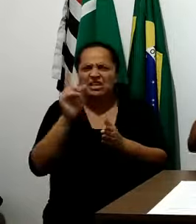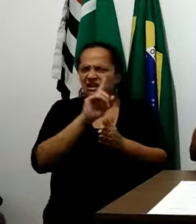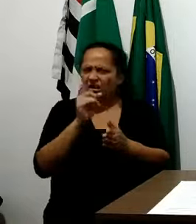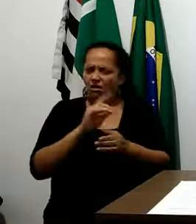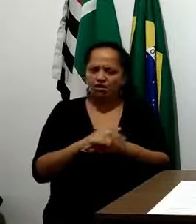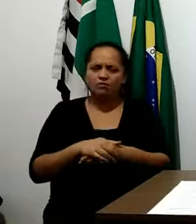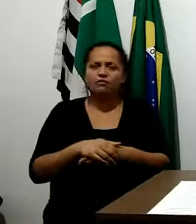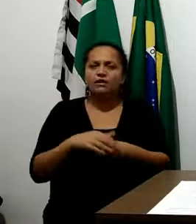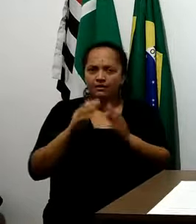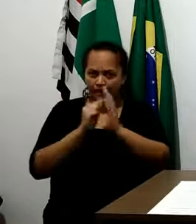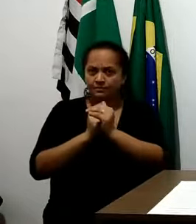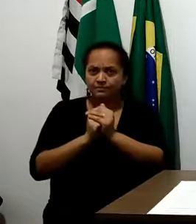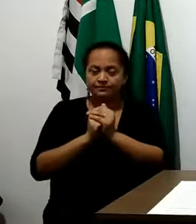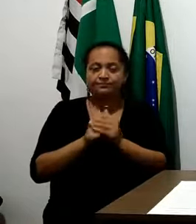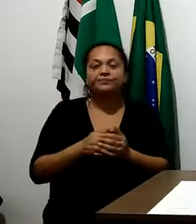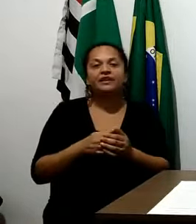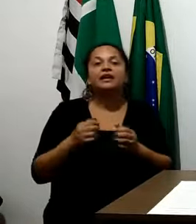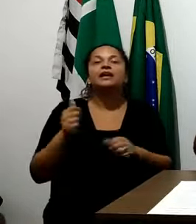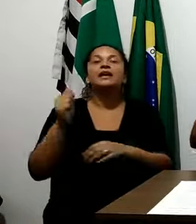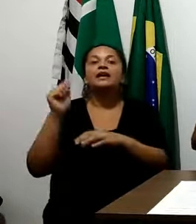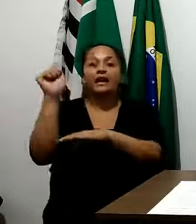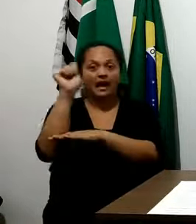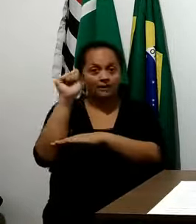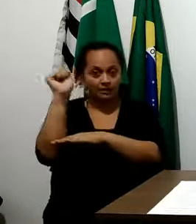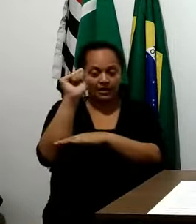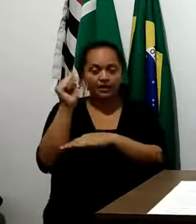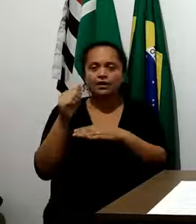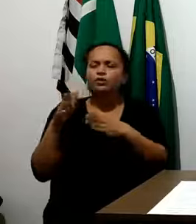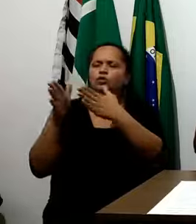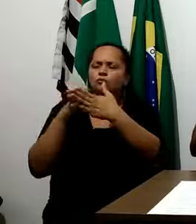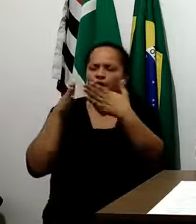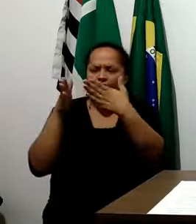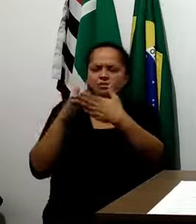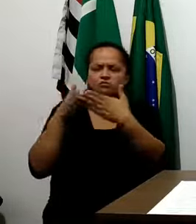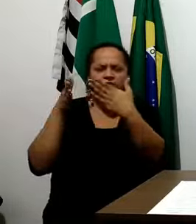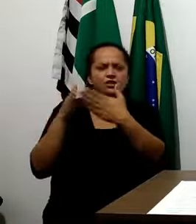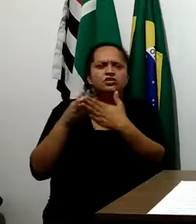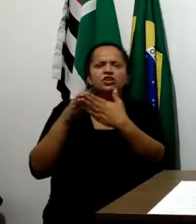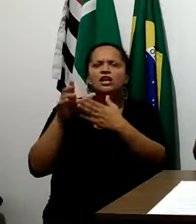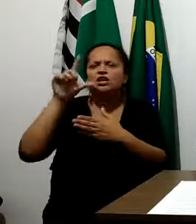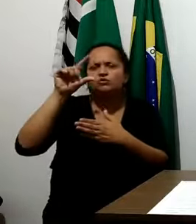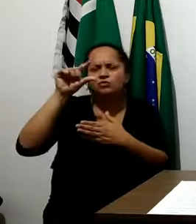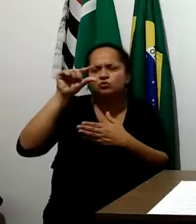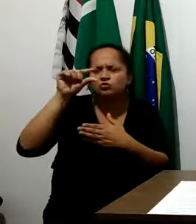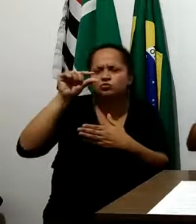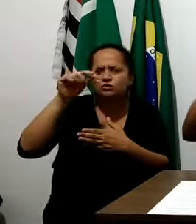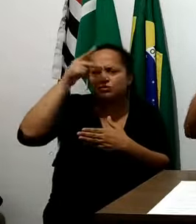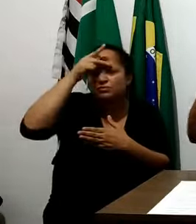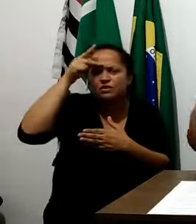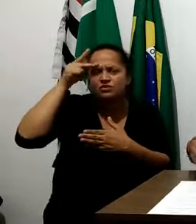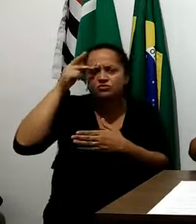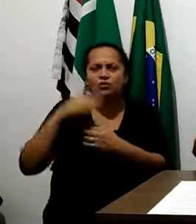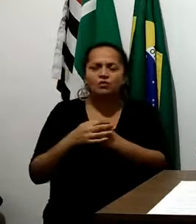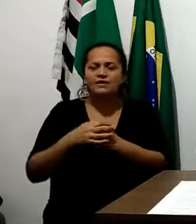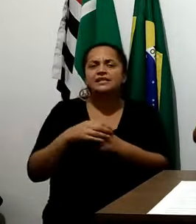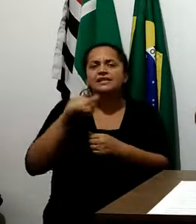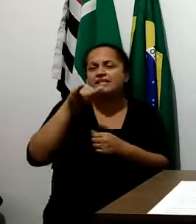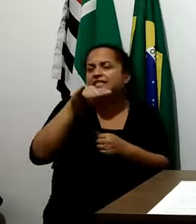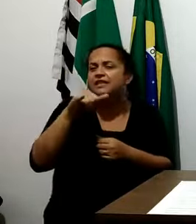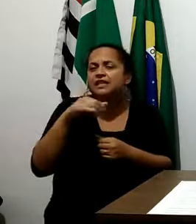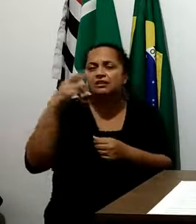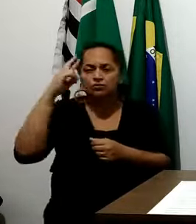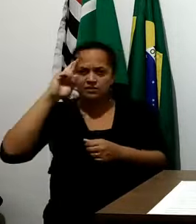continuando, Abraão continua intercedendo e vai baixando a quantidade, vai baixando, e o Senhor fala: não, se ali